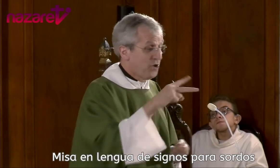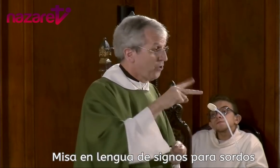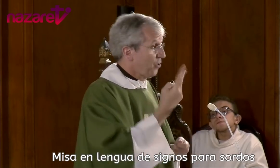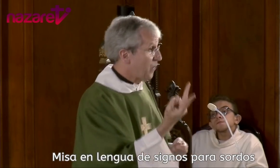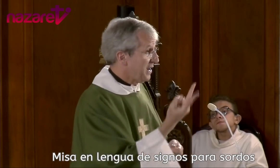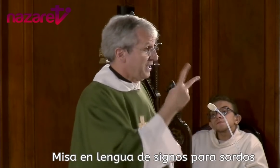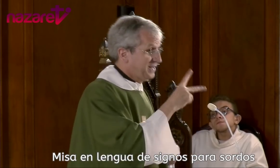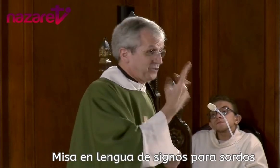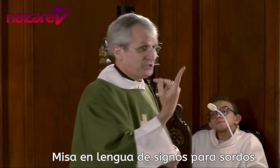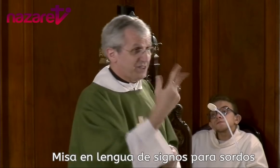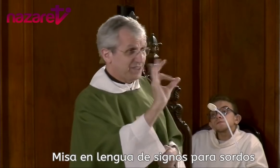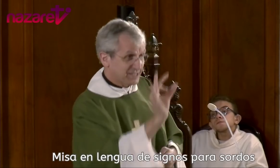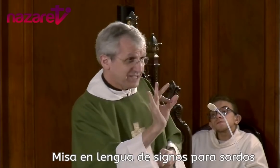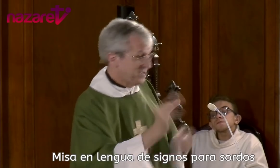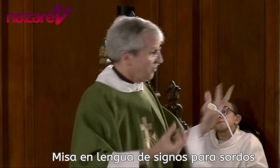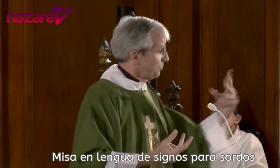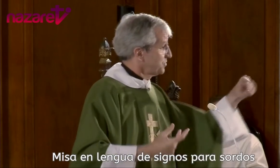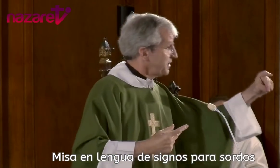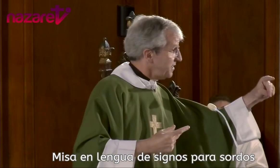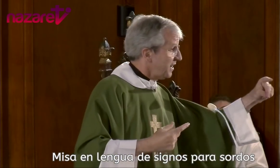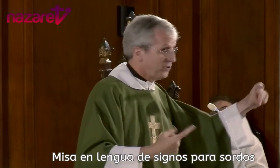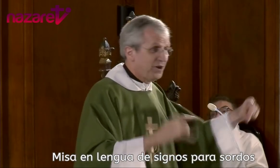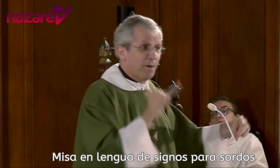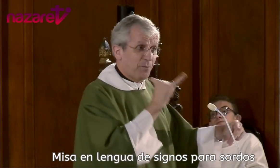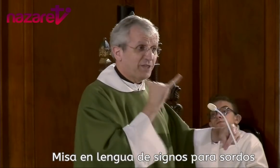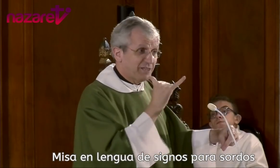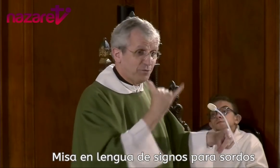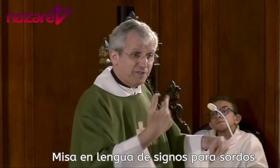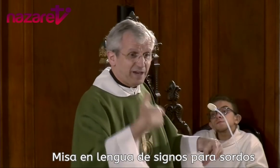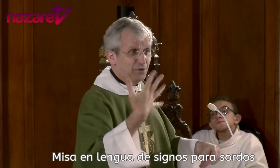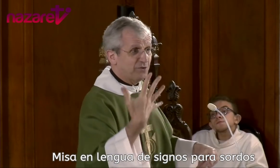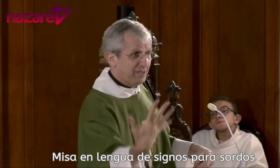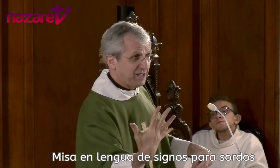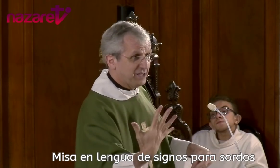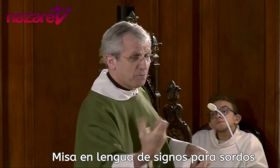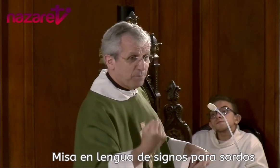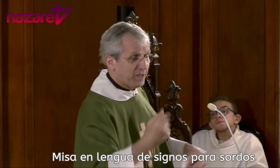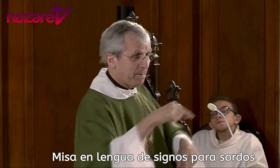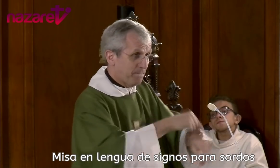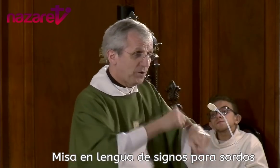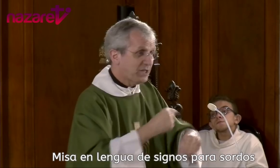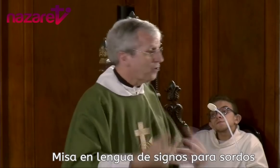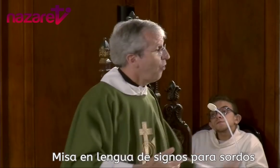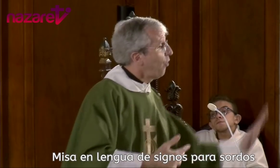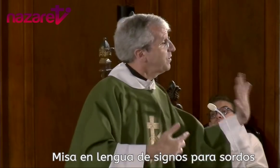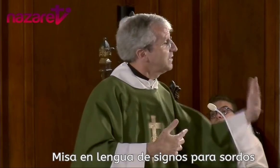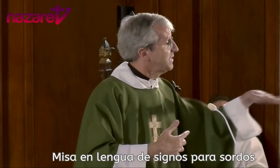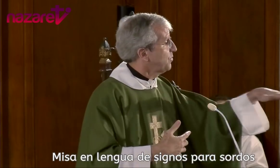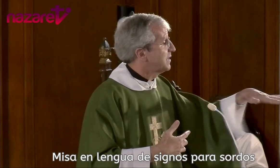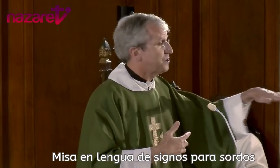Con lo cual, tanto si decía sí como si decía no, podían denunciarlo delante de un poder político o delante de una